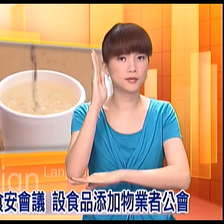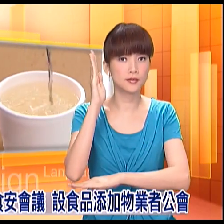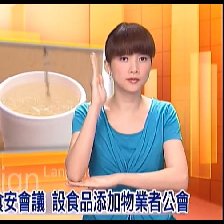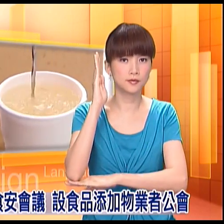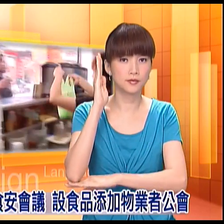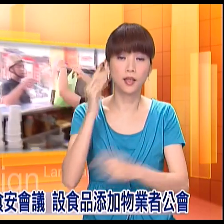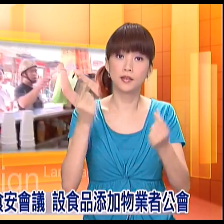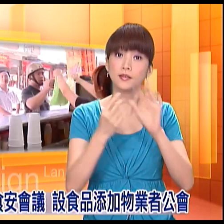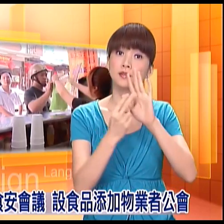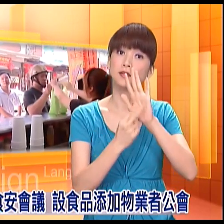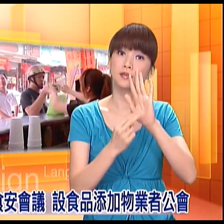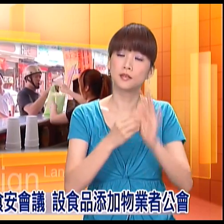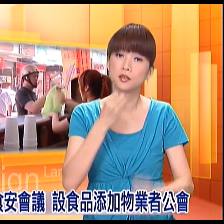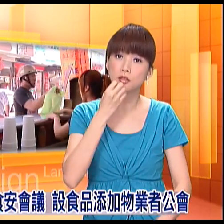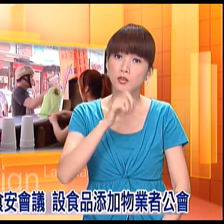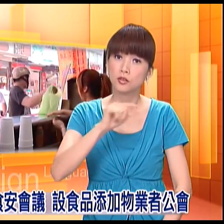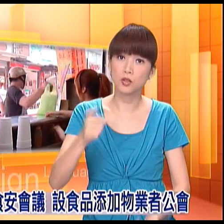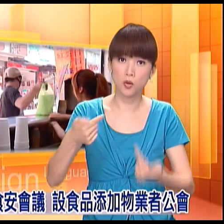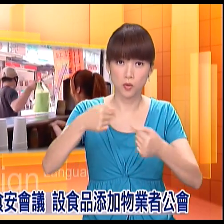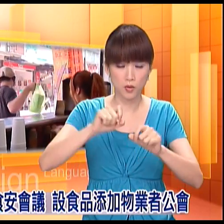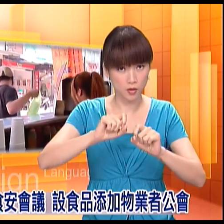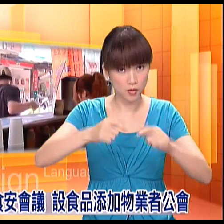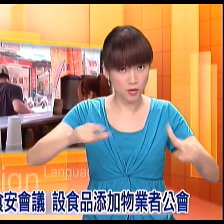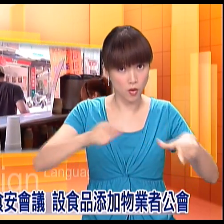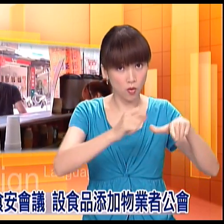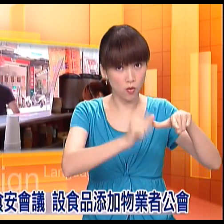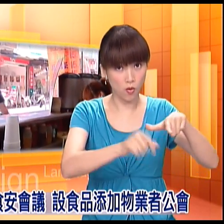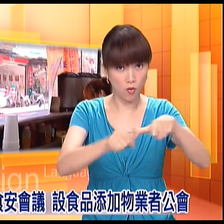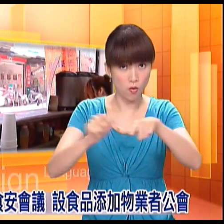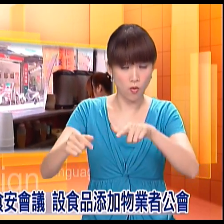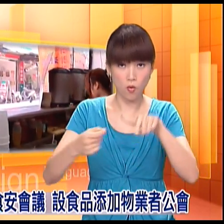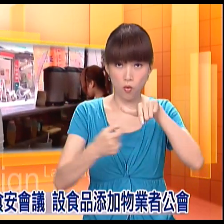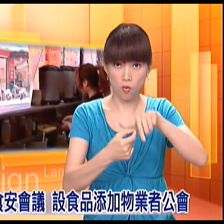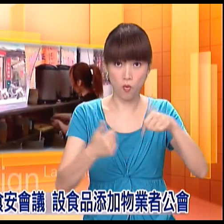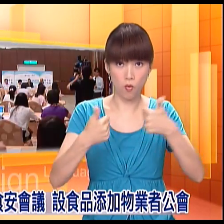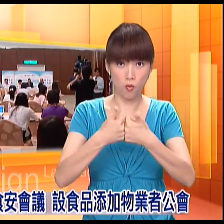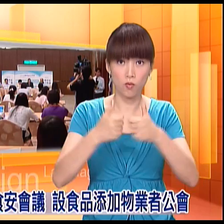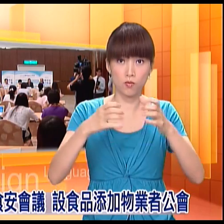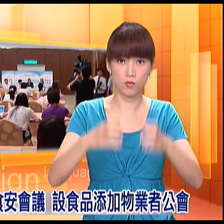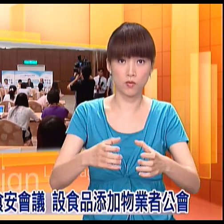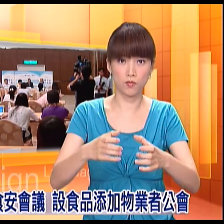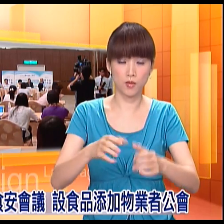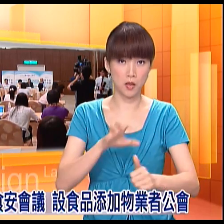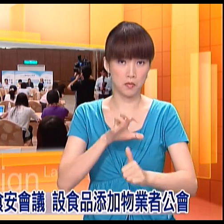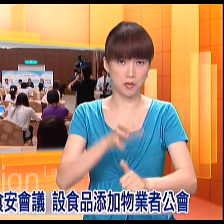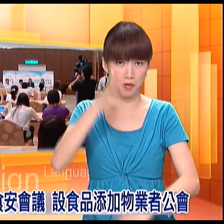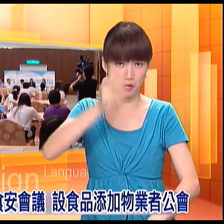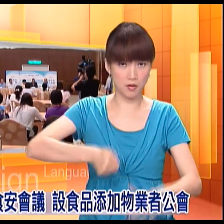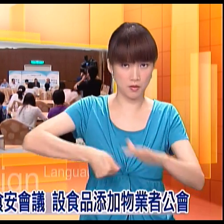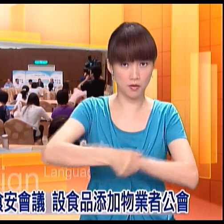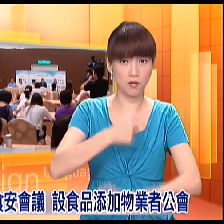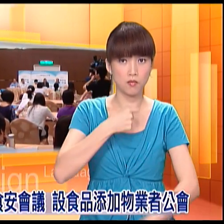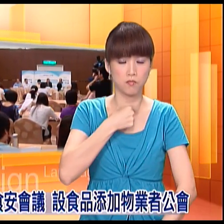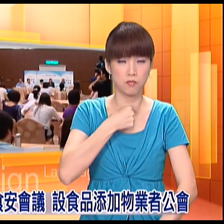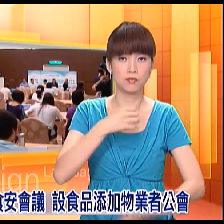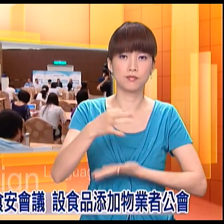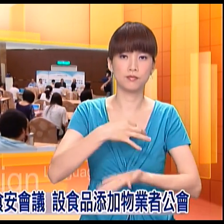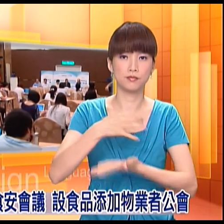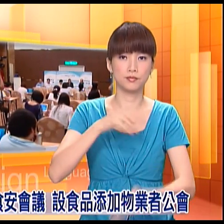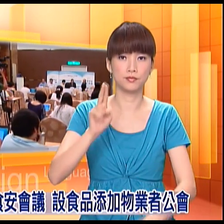其中包括了成立食品添加物业者工会，强制厂商必须要登录加入工会，才能够